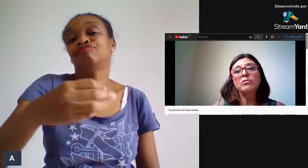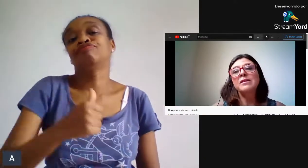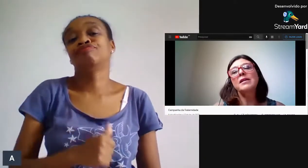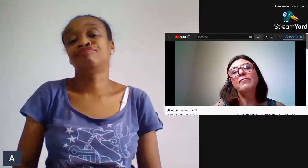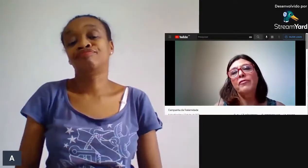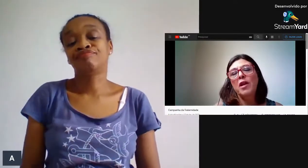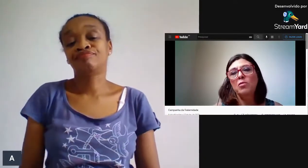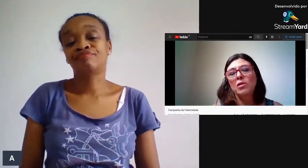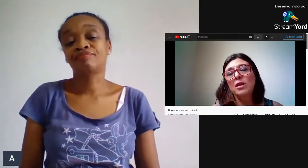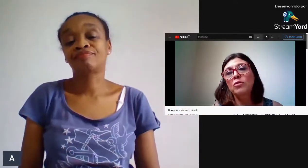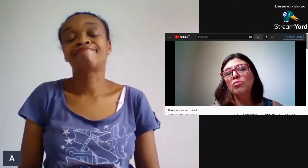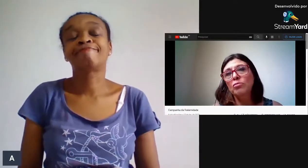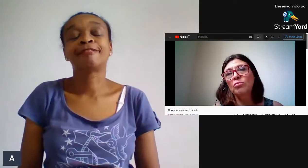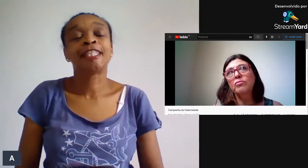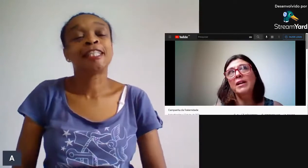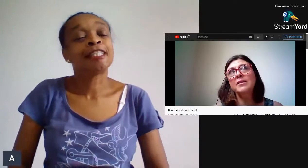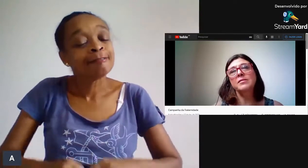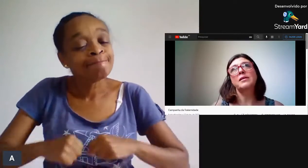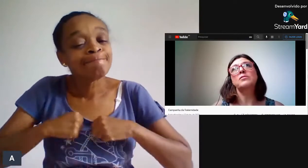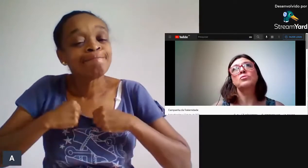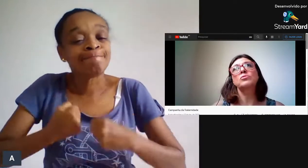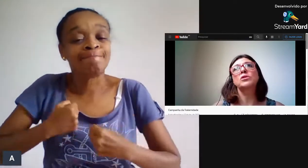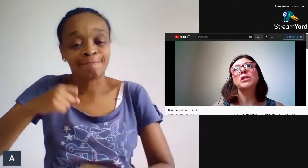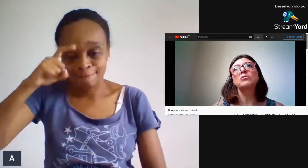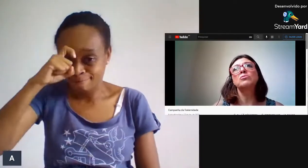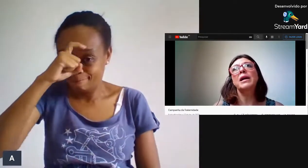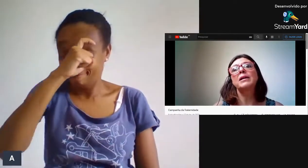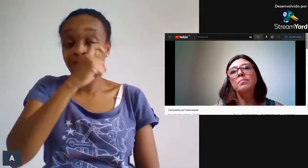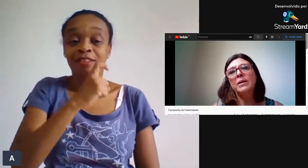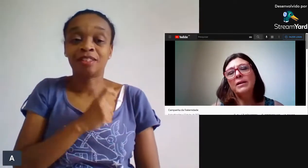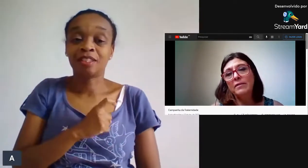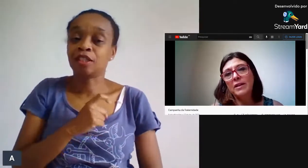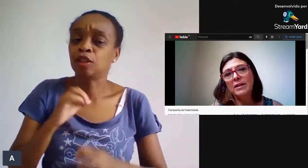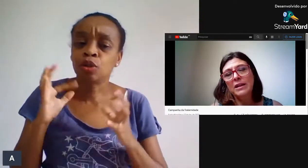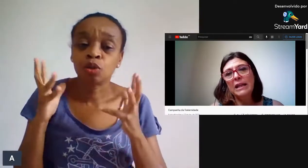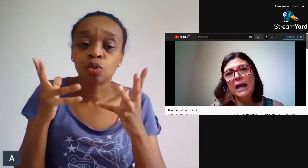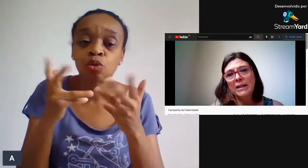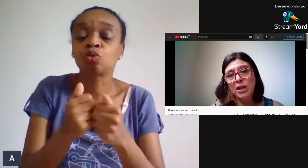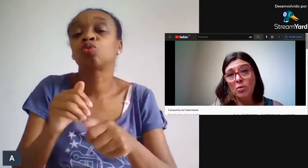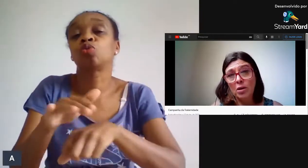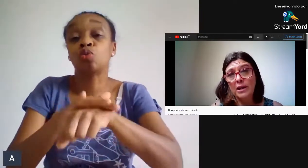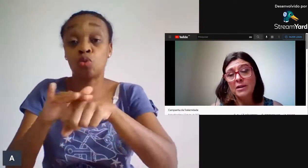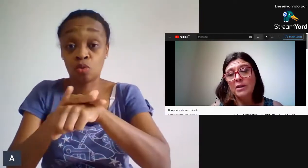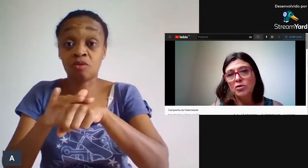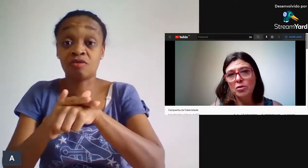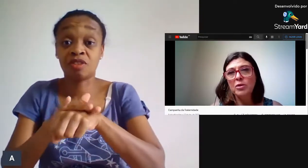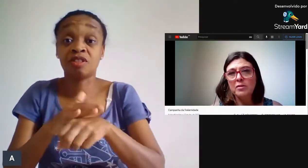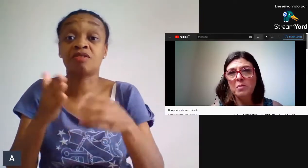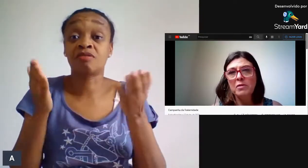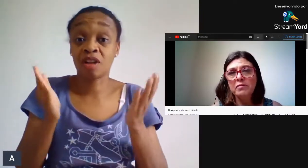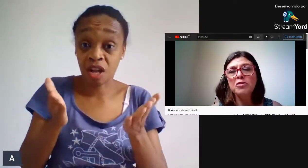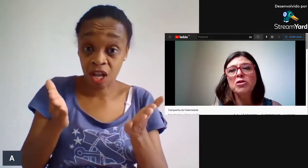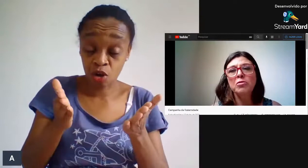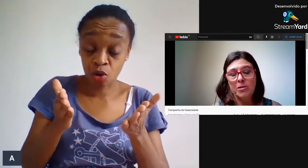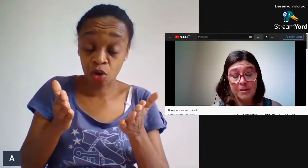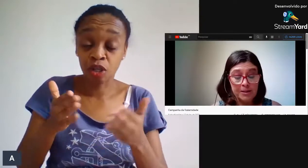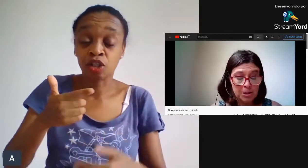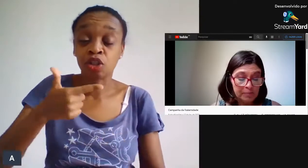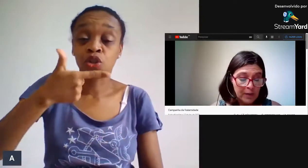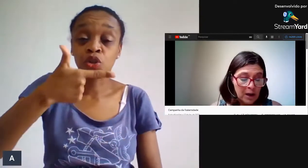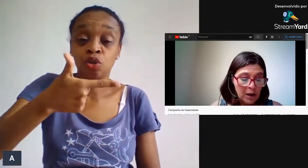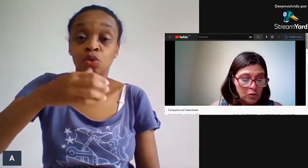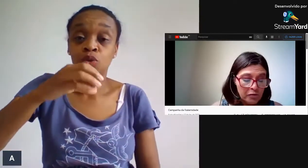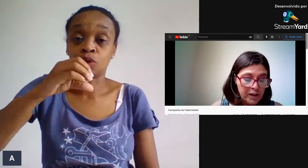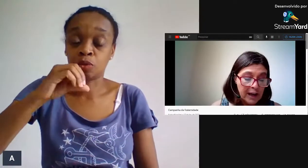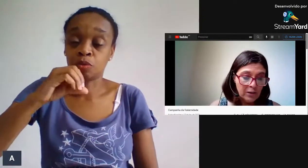Então, isso tudo é um desafio e isso tudo vai ser discutido na campanha da fraternidade agora de